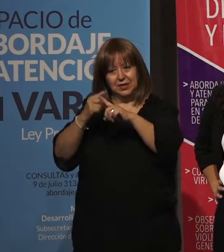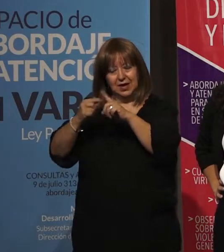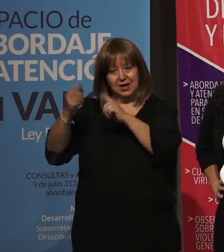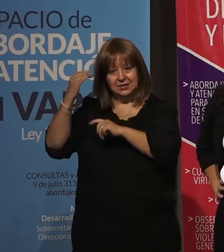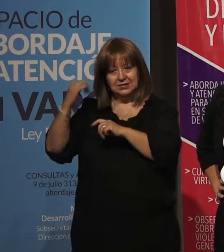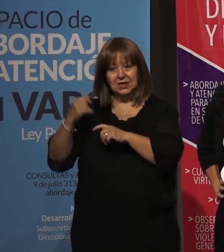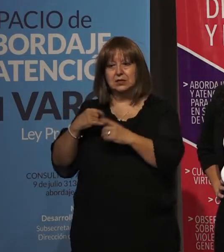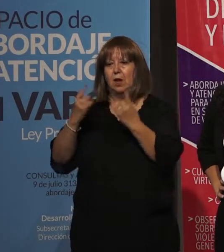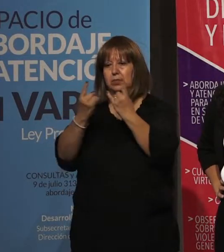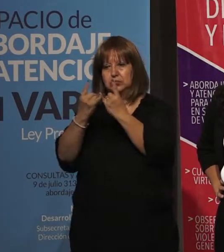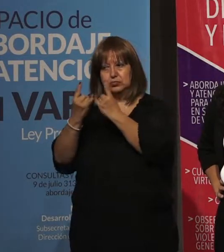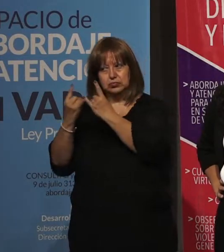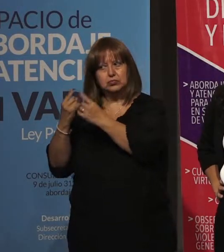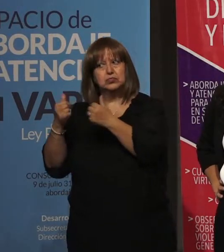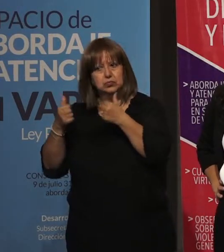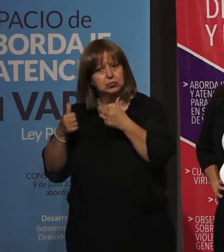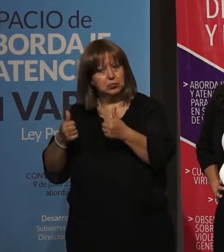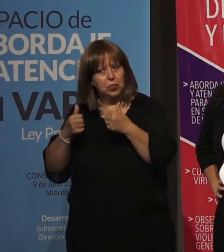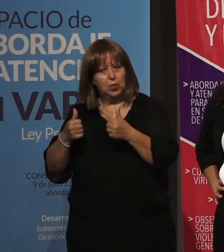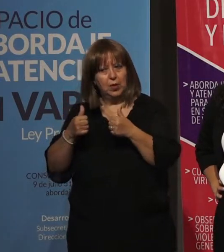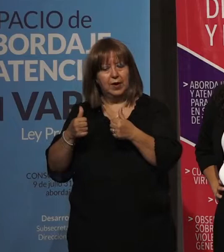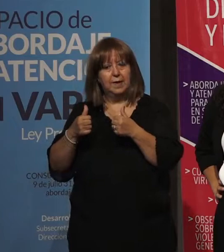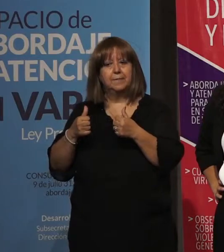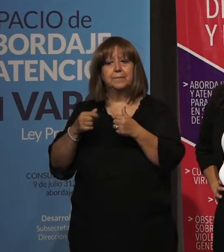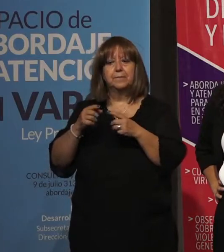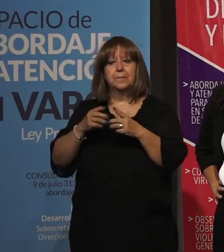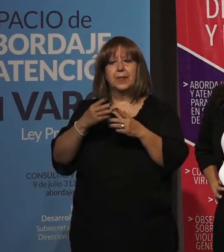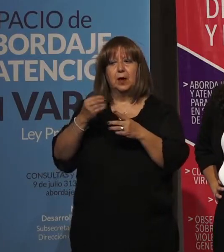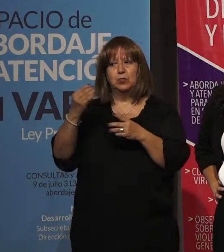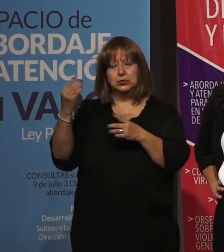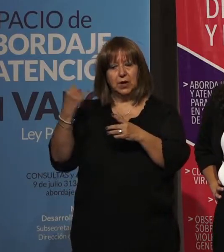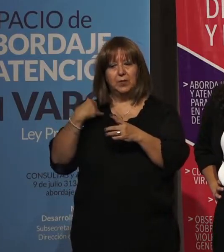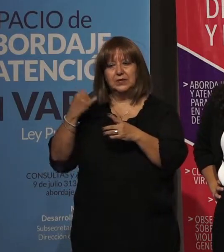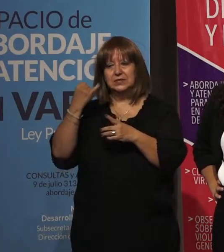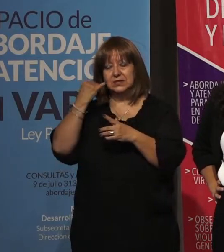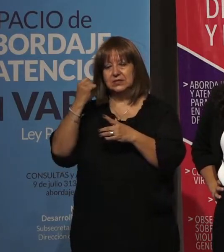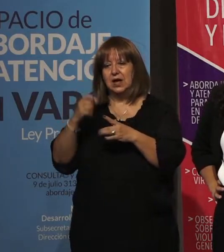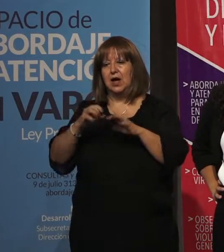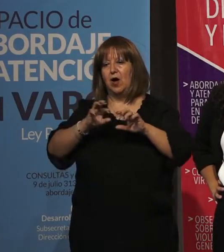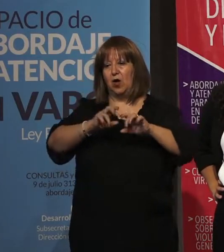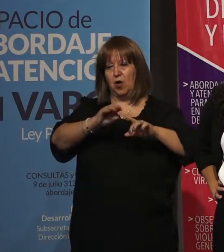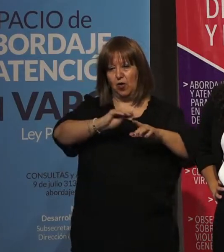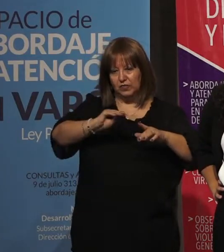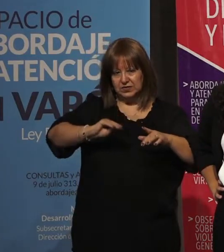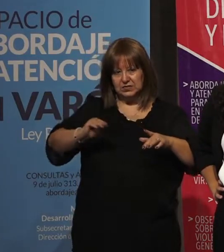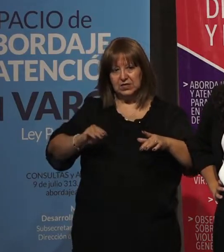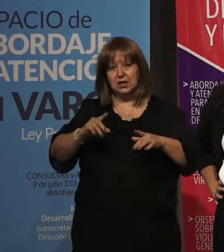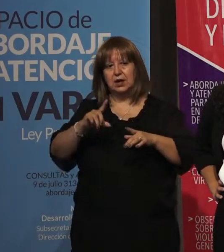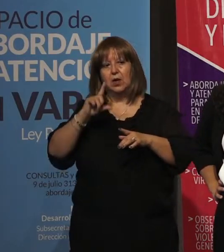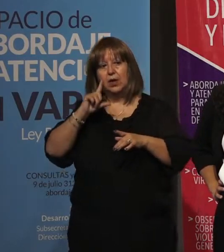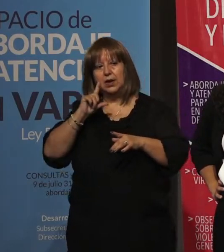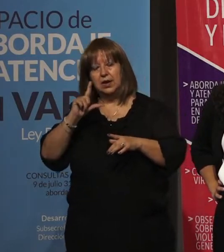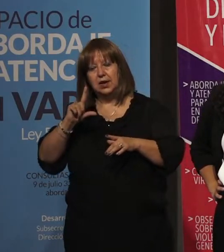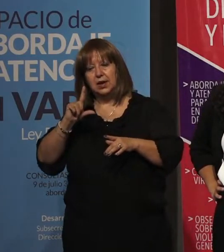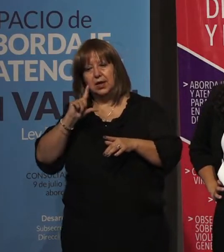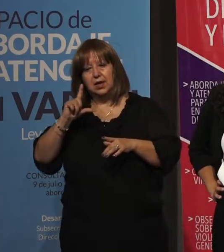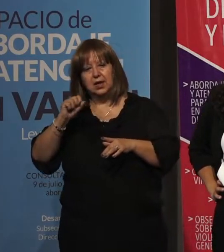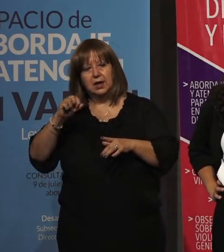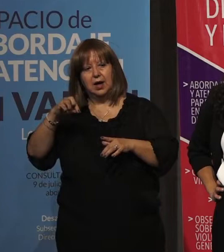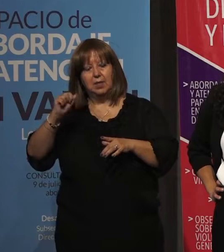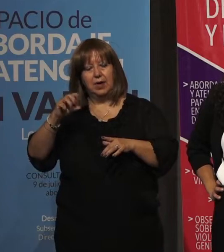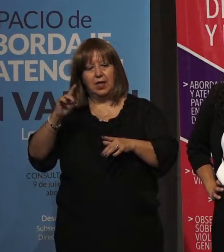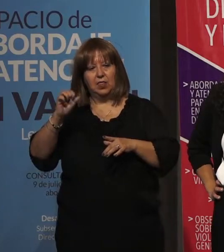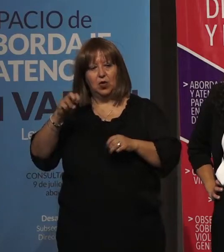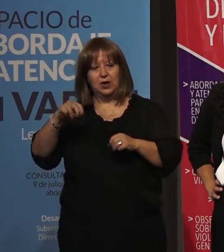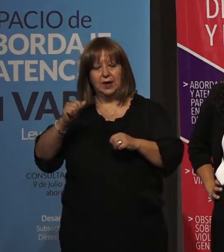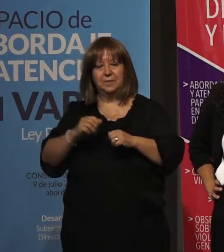las denuncias online. Realmente funcionan muy bien y muchas veces lo hacemos desde la oficina con Lili Capadona. Lili,